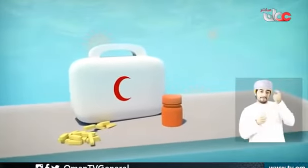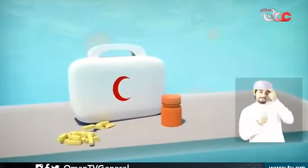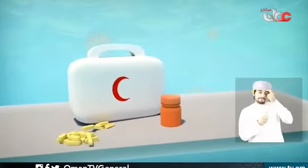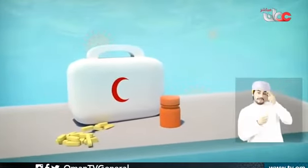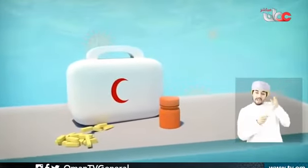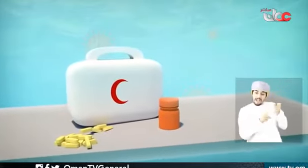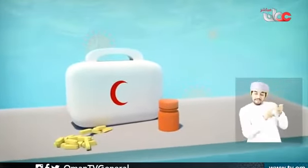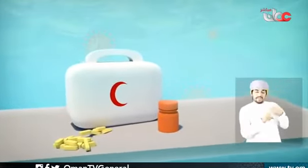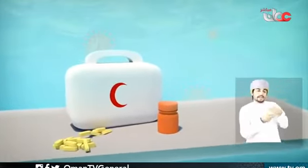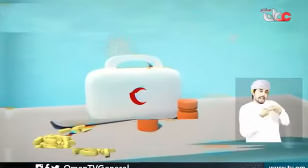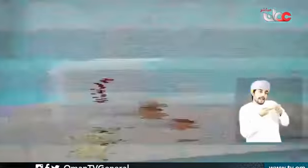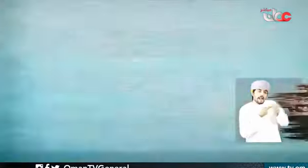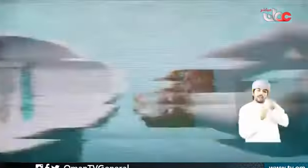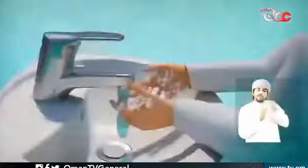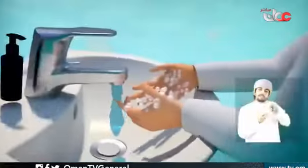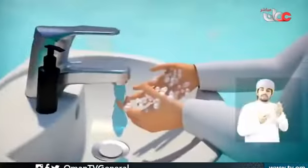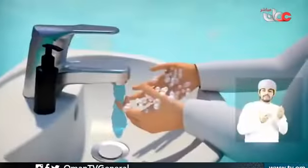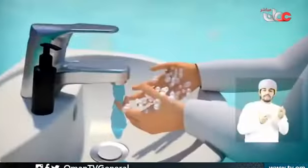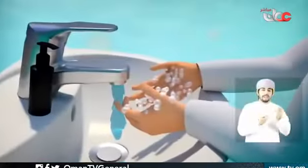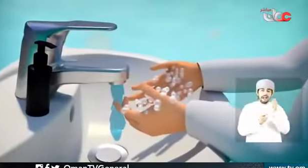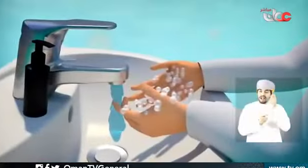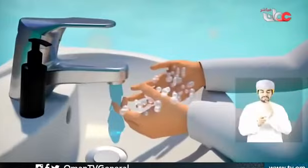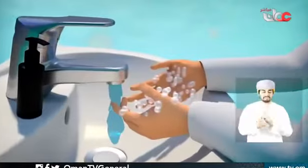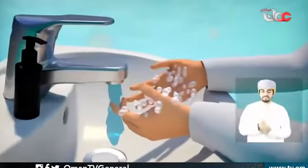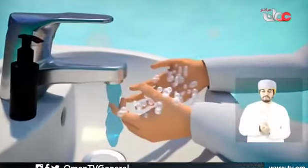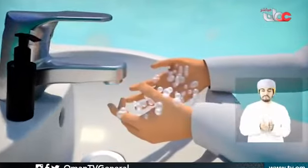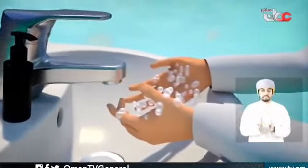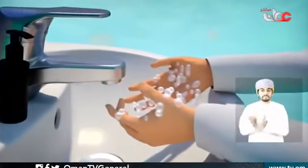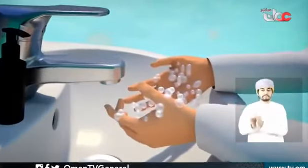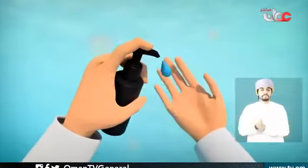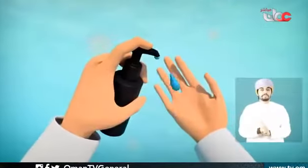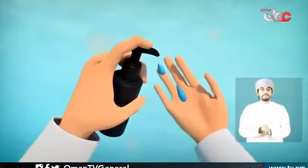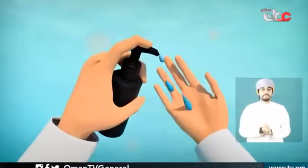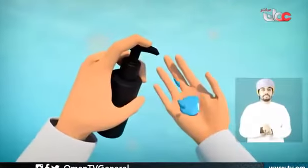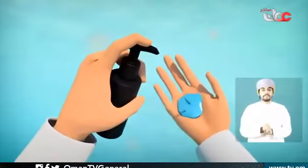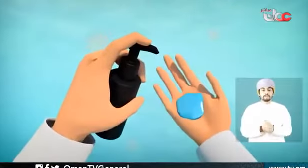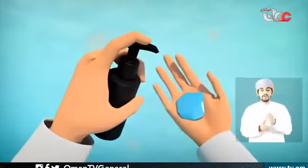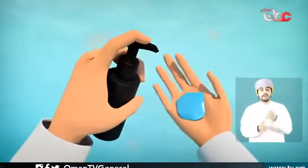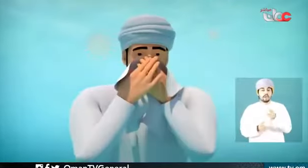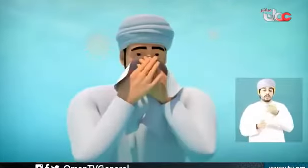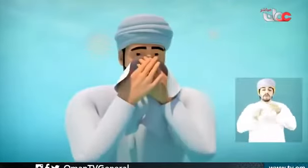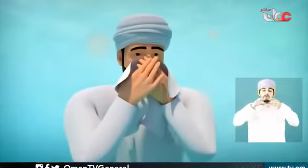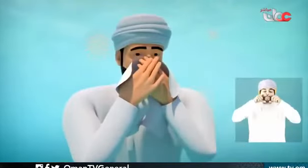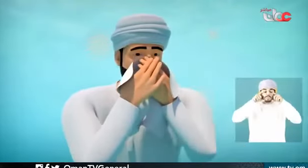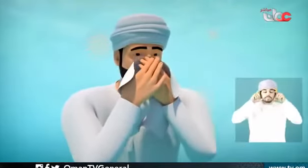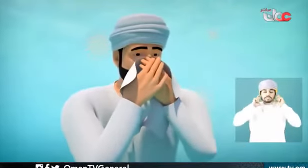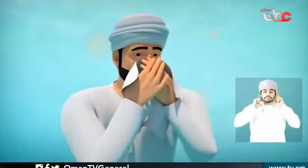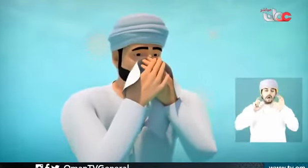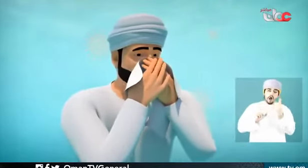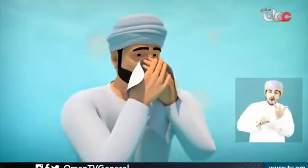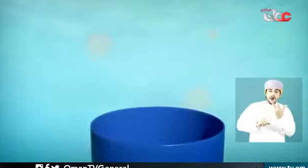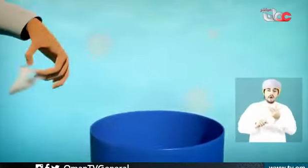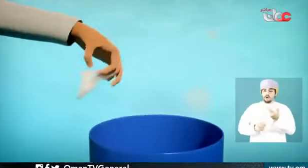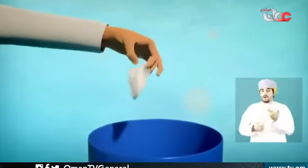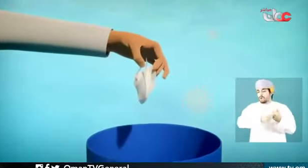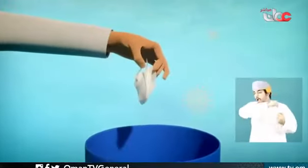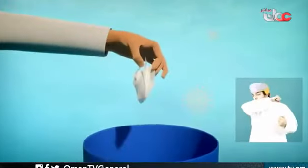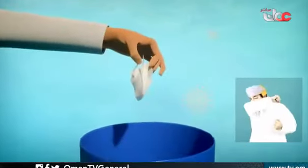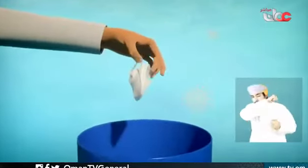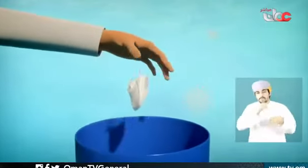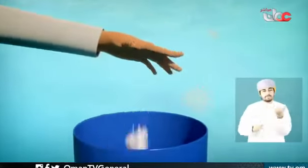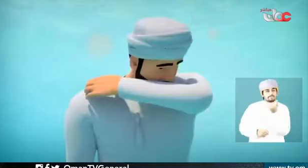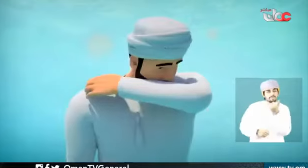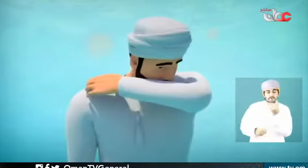للتعامل مع الأعراض. للوقاية غسل اليدين أو تعقيمهما، تغطية الفم والأنف بالمنديل أو الكوع